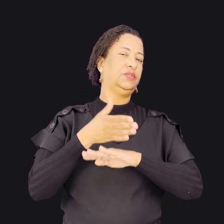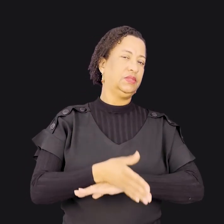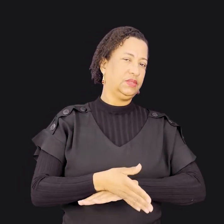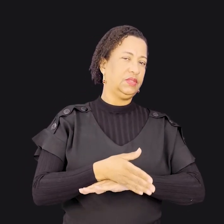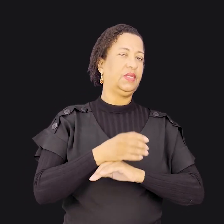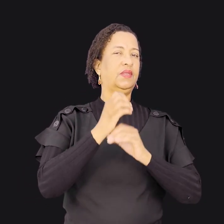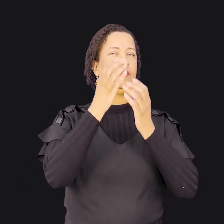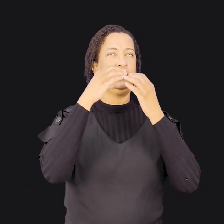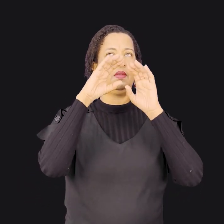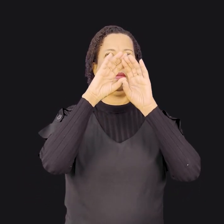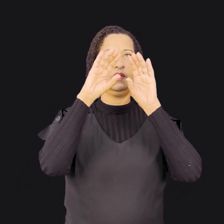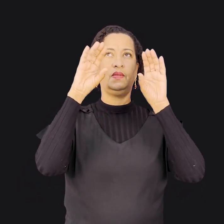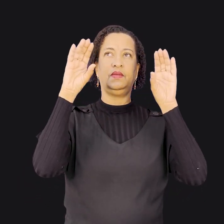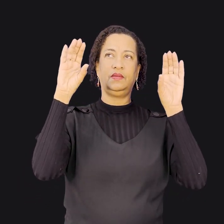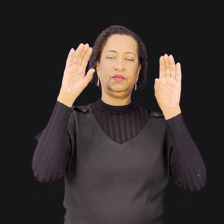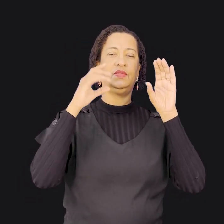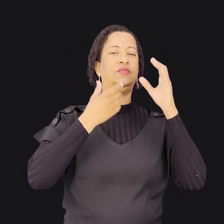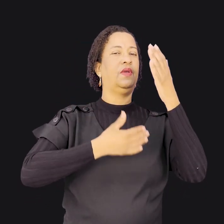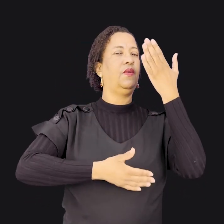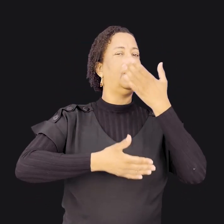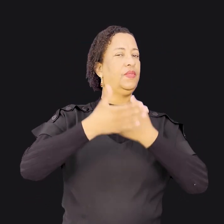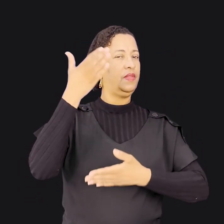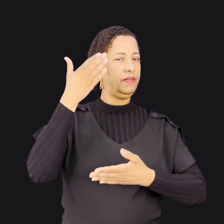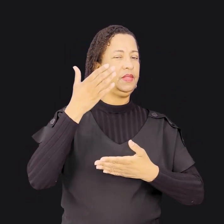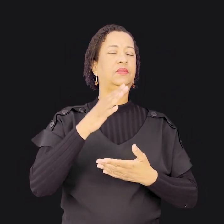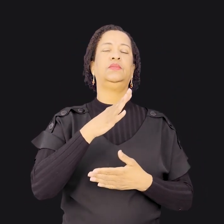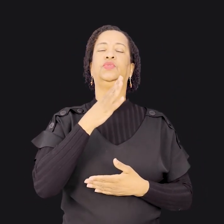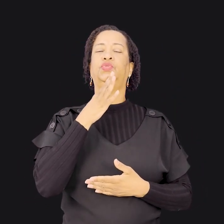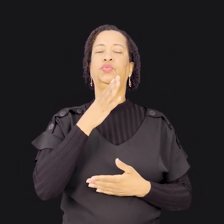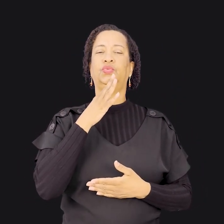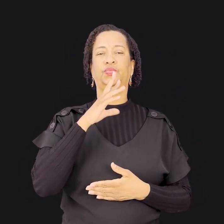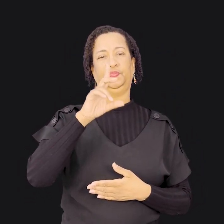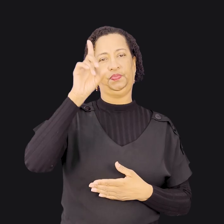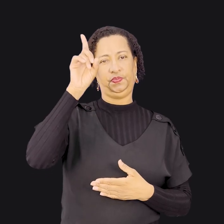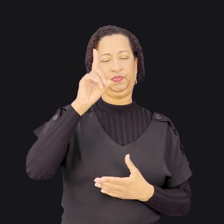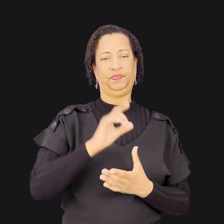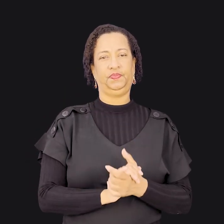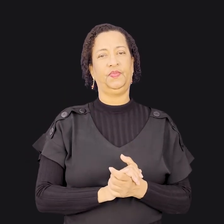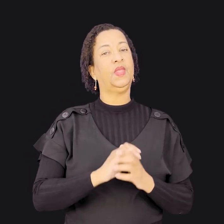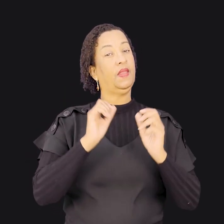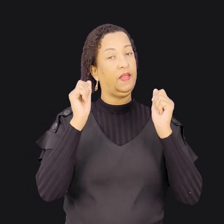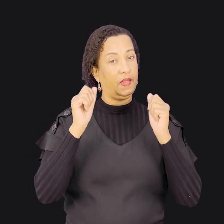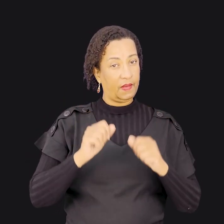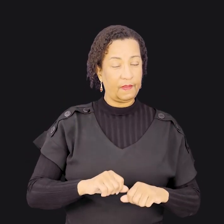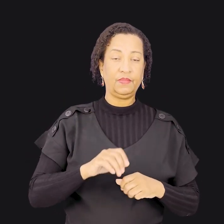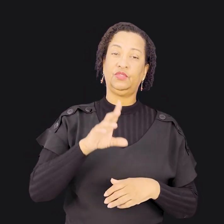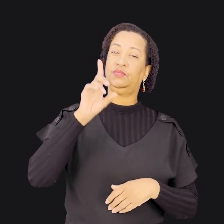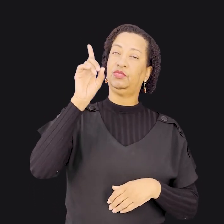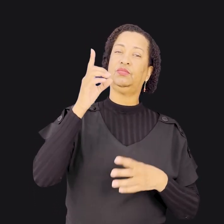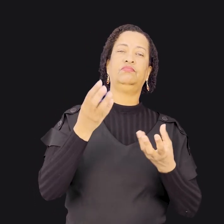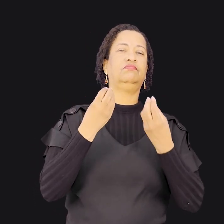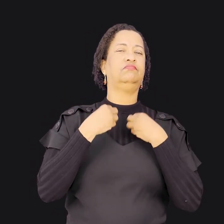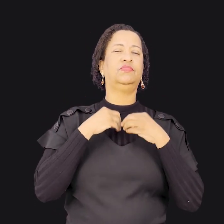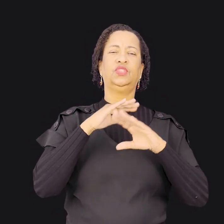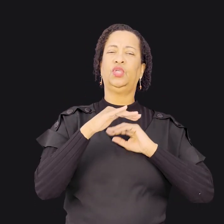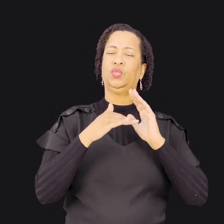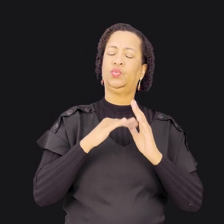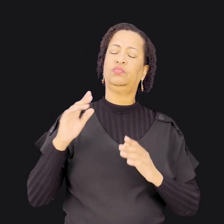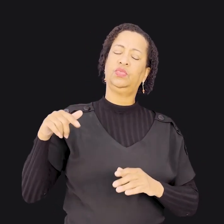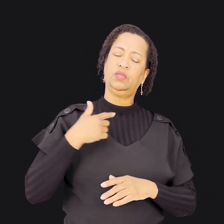entrarmos na dimensão celestial, na divina presença e no conhecimento de Deus. É possível que Deus nos dê tudo o que